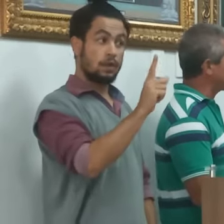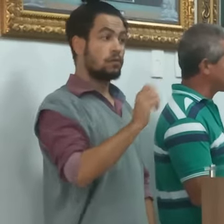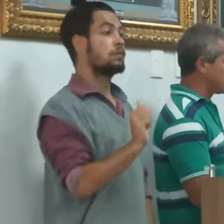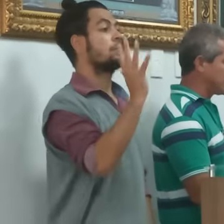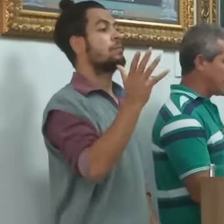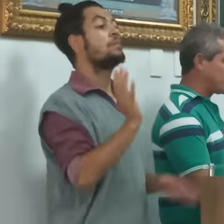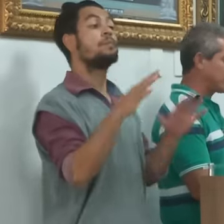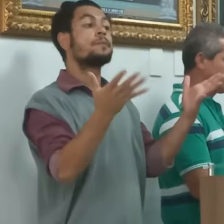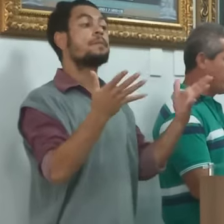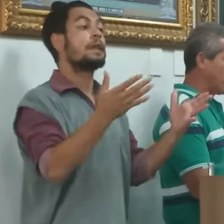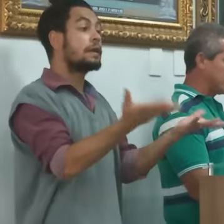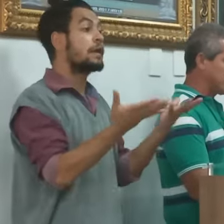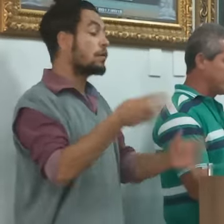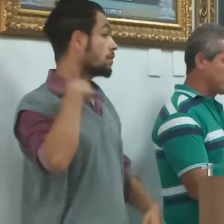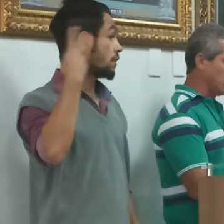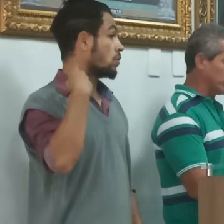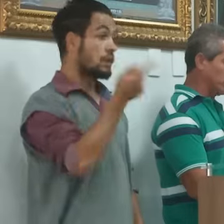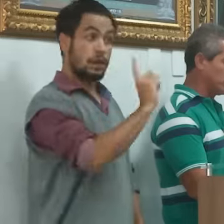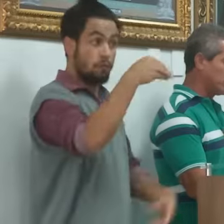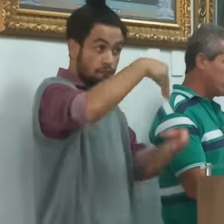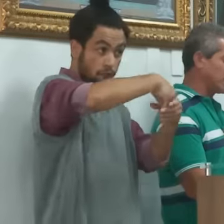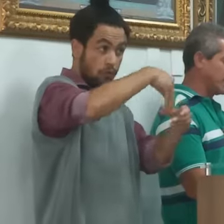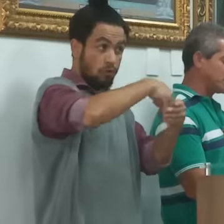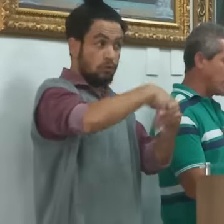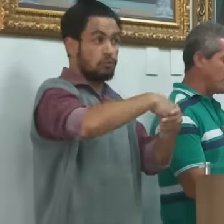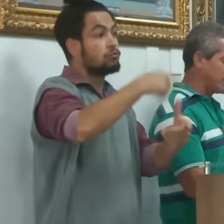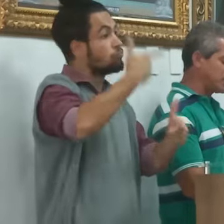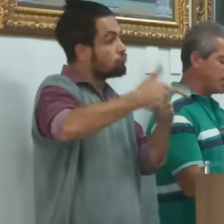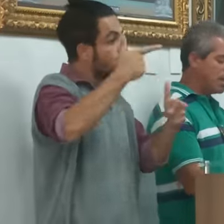aconteça. E eu peço aos senhores vereadores que não votem nesse absurdo, porque isso realmente